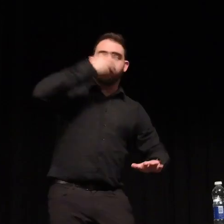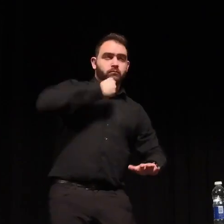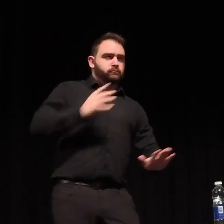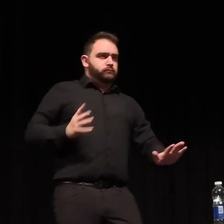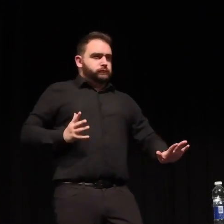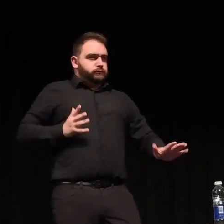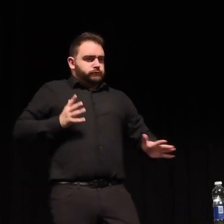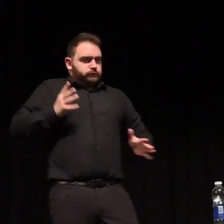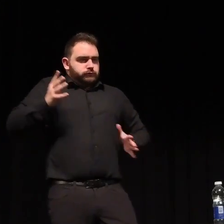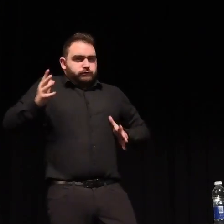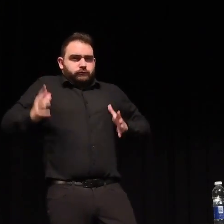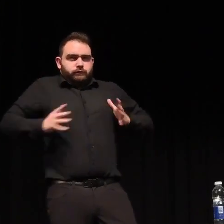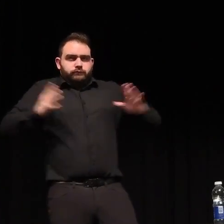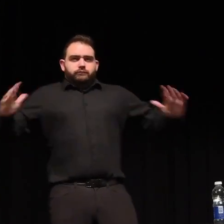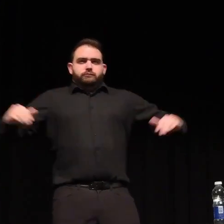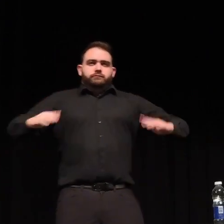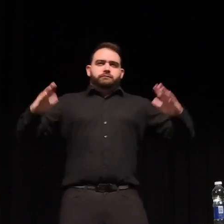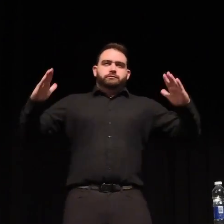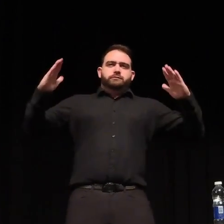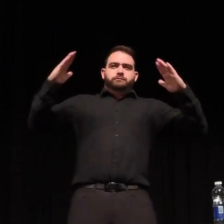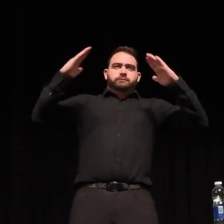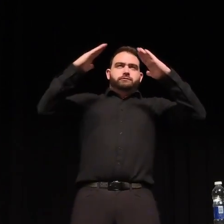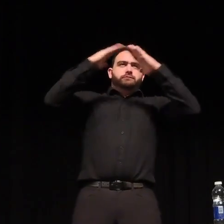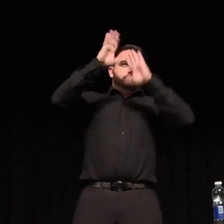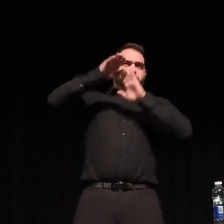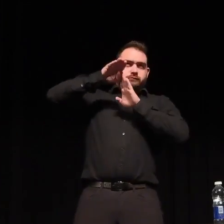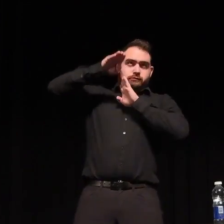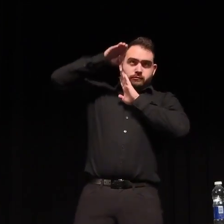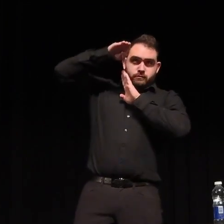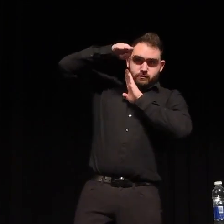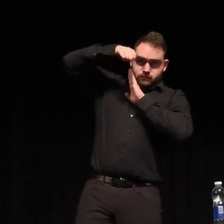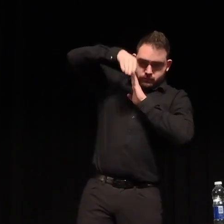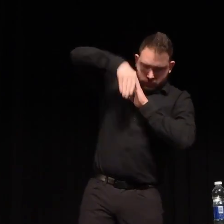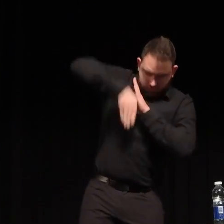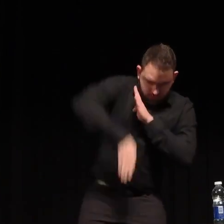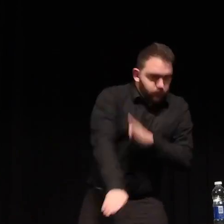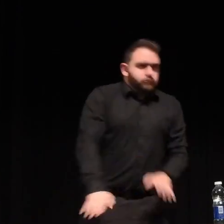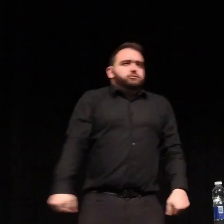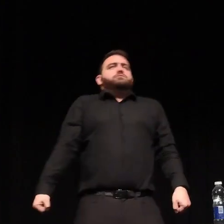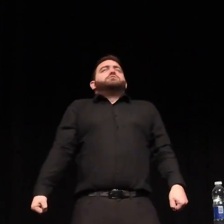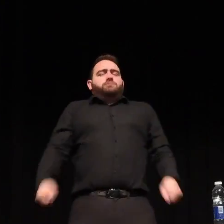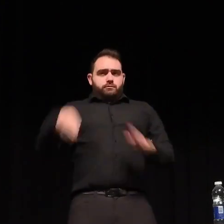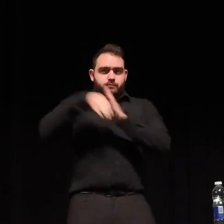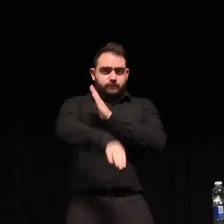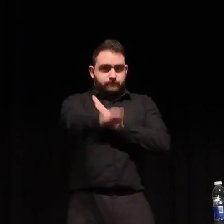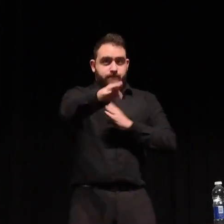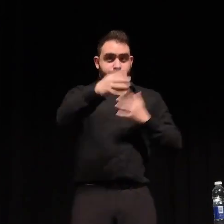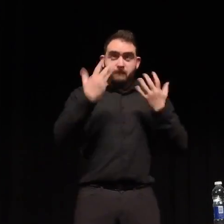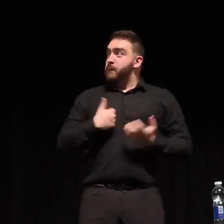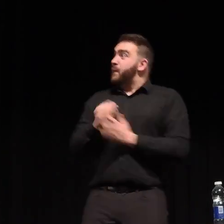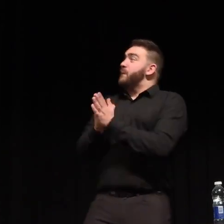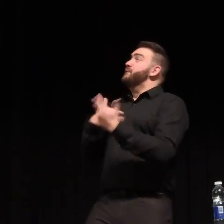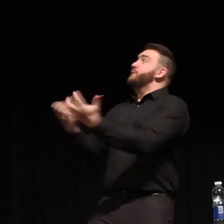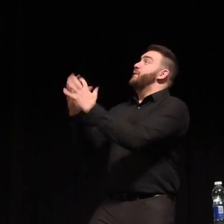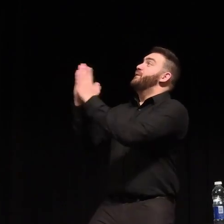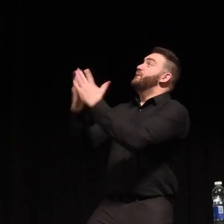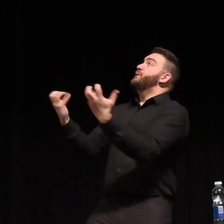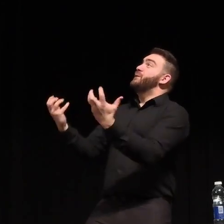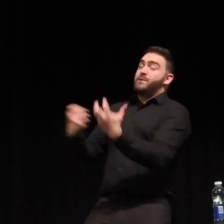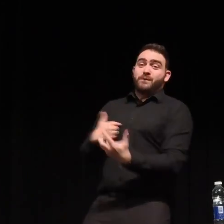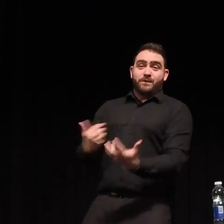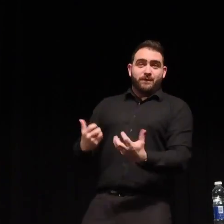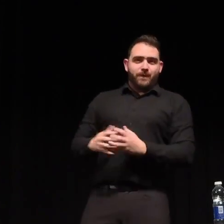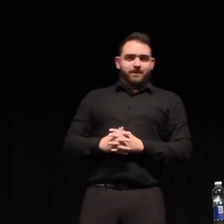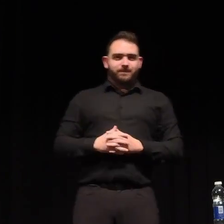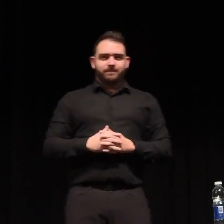plus haute de toutes les glissades de l'univers? Oh, j'aimerais ça! Oh, mais je peux pas. Il faut que